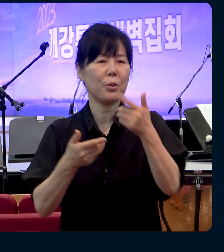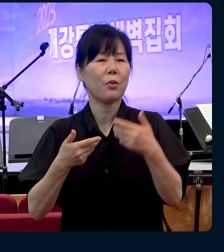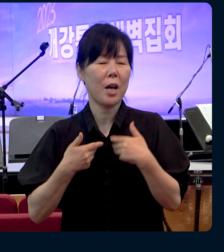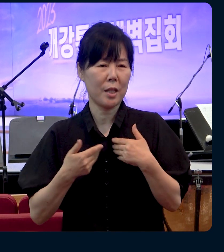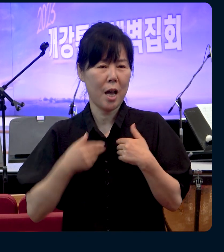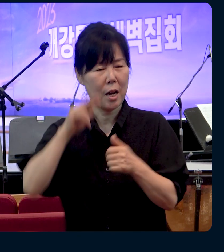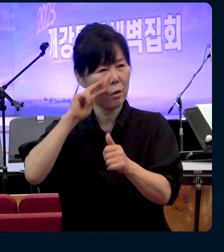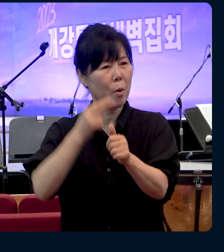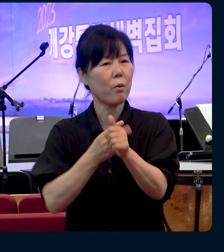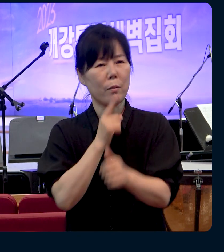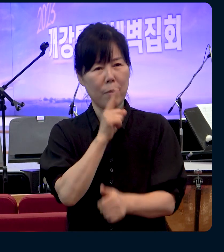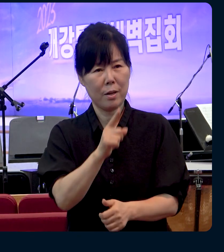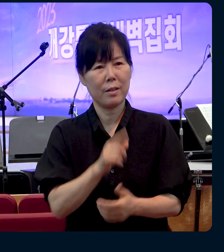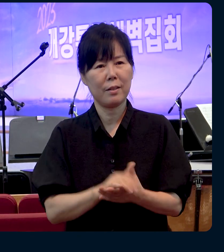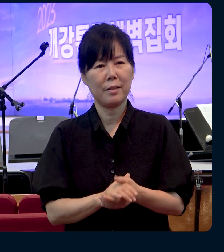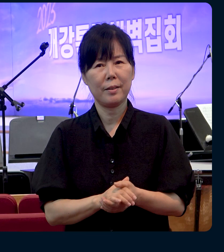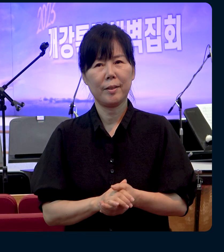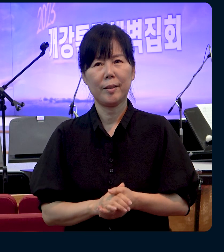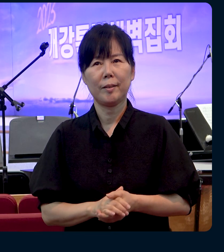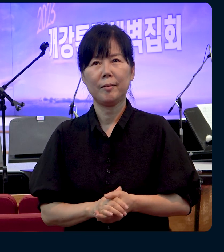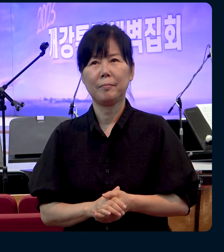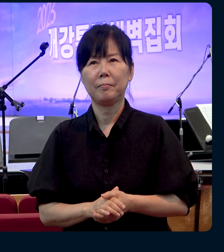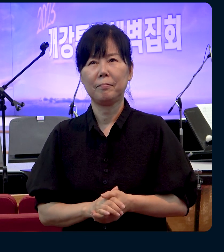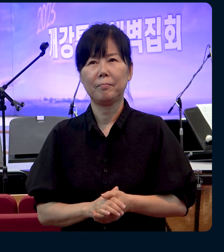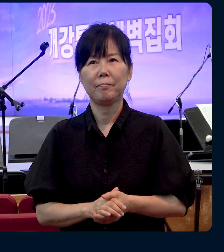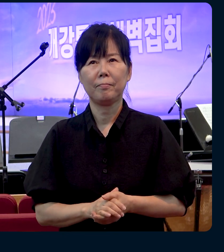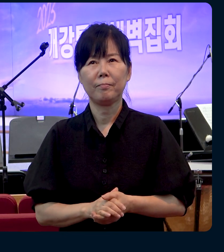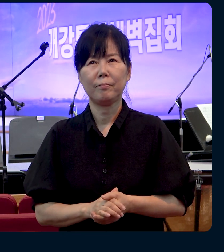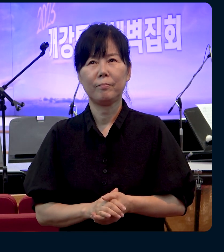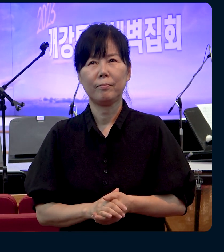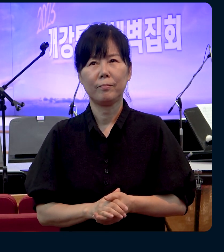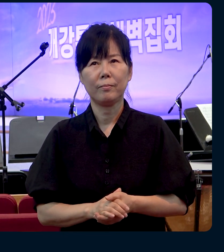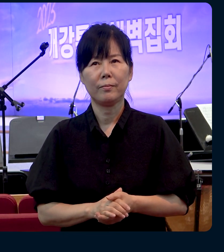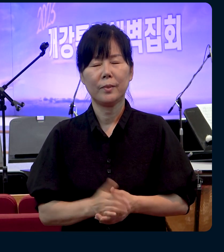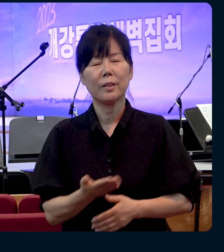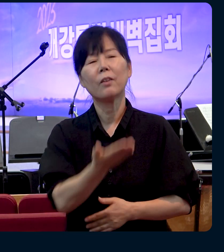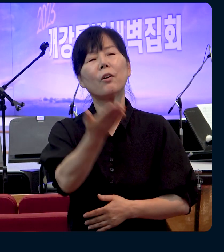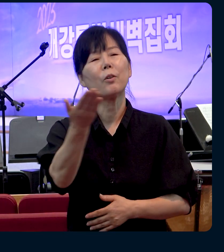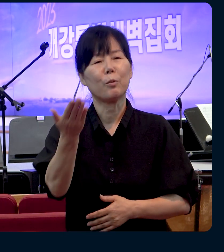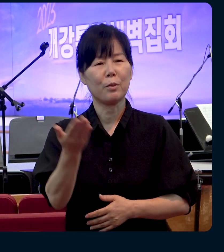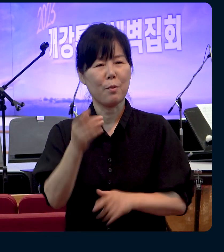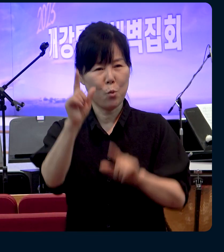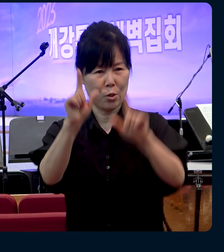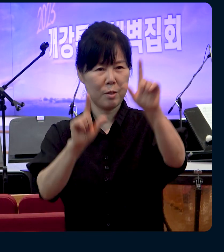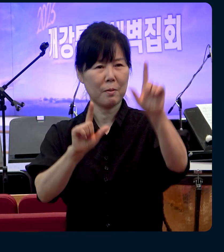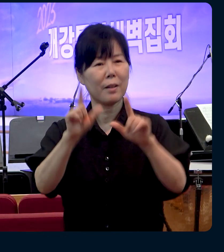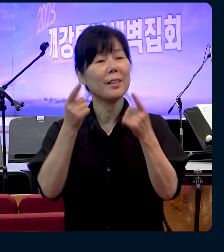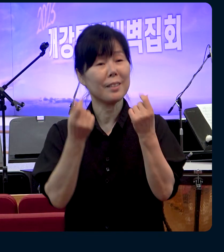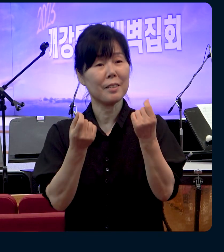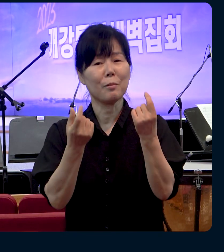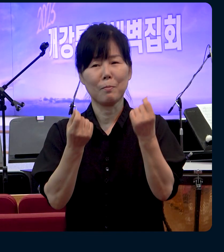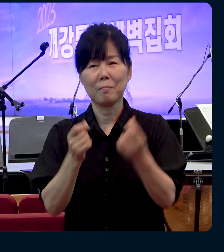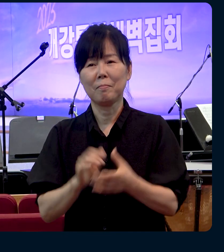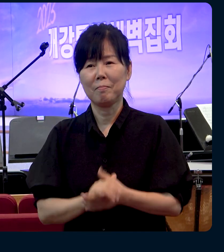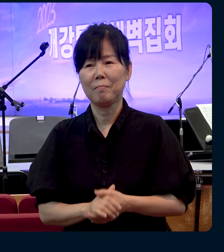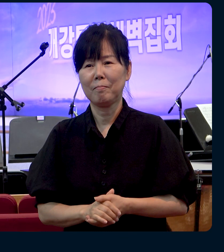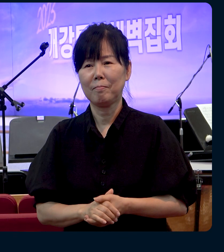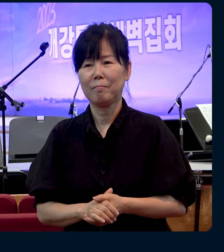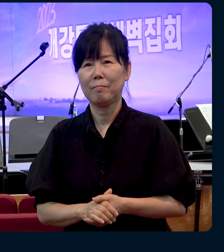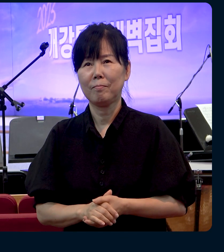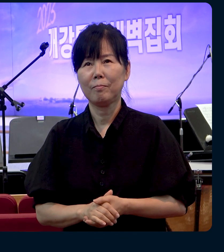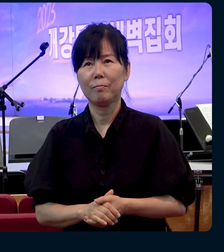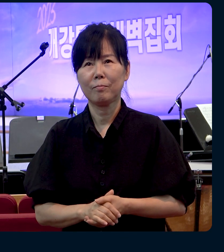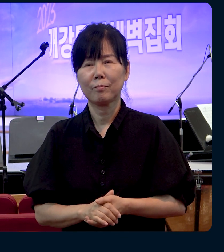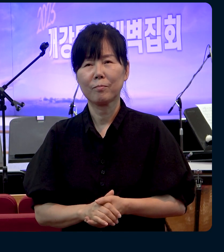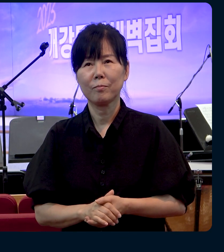바로 여러분과 저인 줄 믿습니다. 예, 그것이 바로 우리의 모습이다.